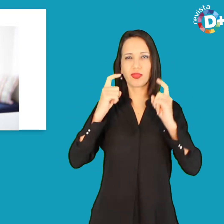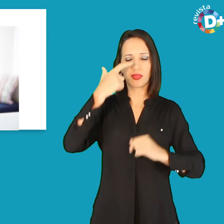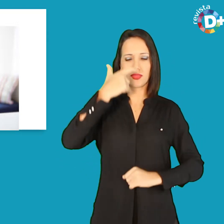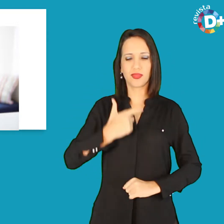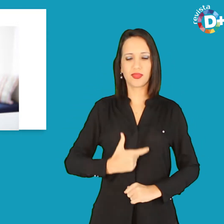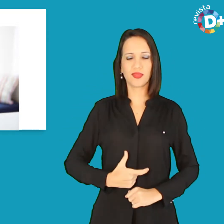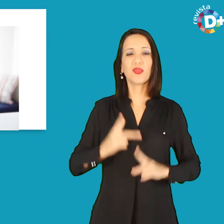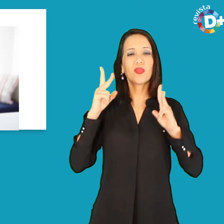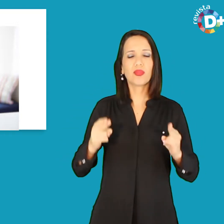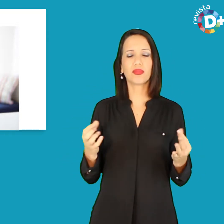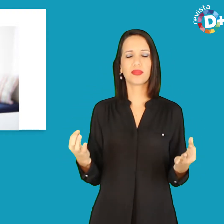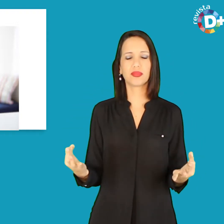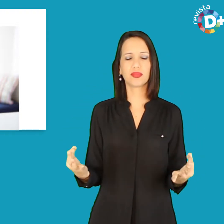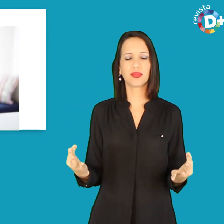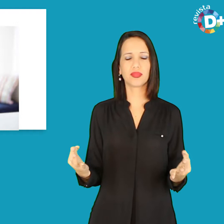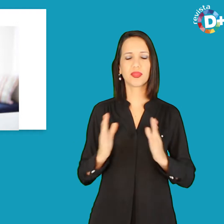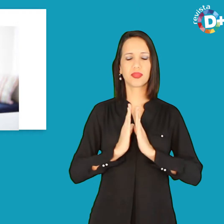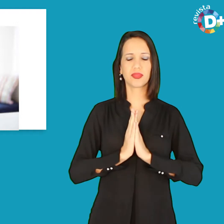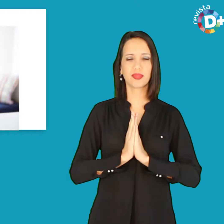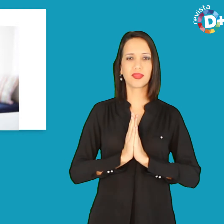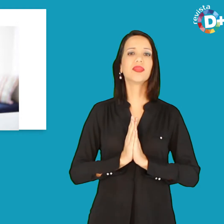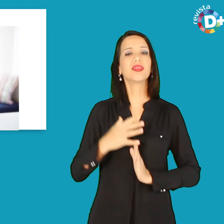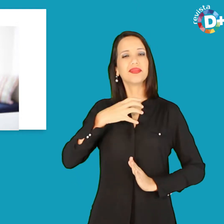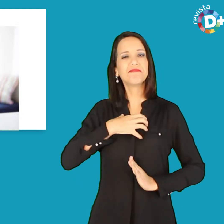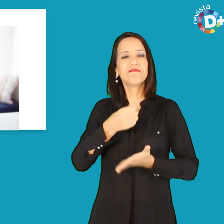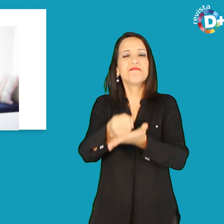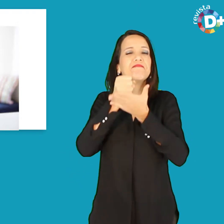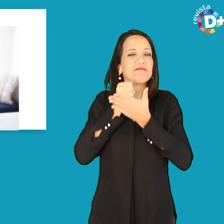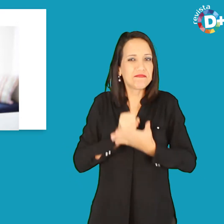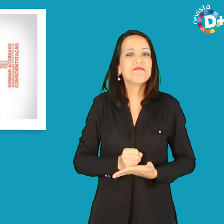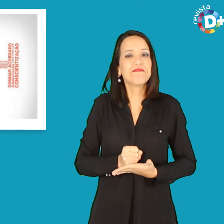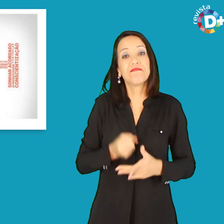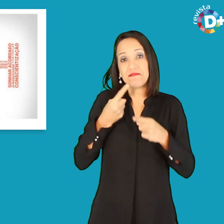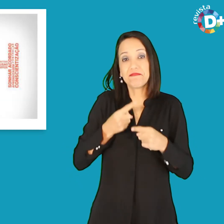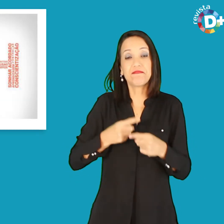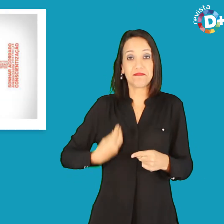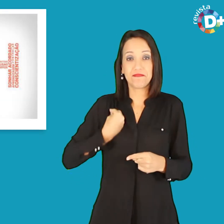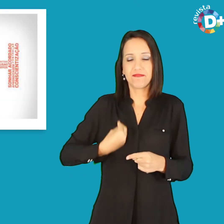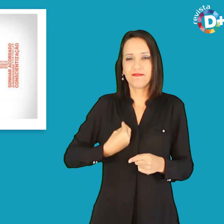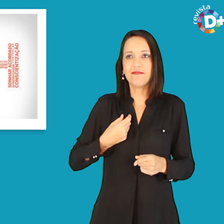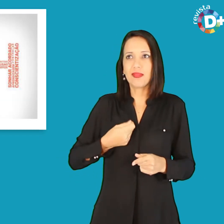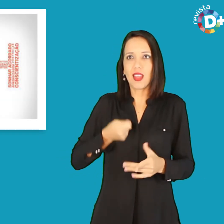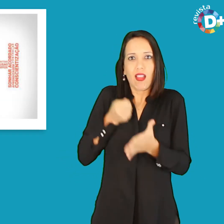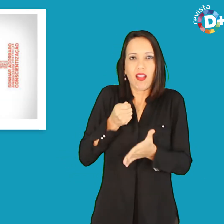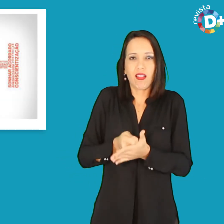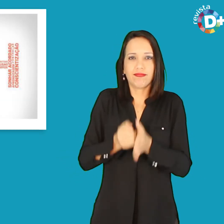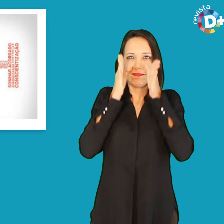de meditação em movimento. Esse ritual me ajudou muito, porque exige que você fique muito concentrado.